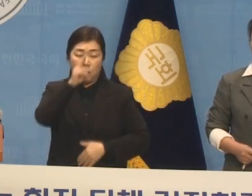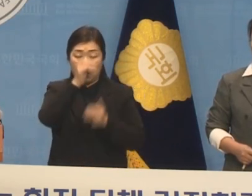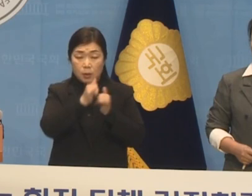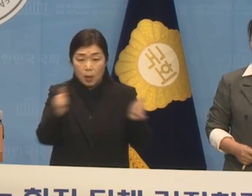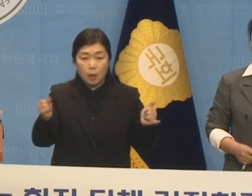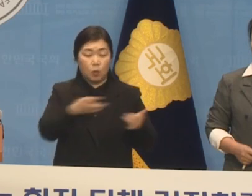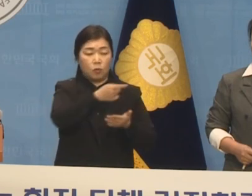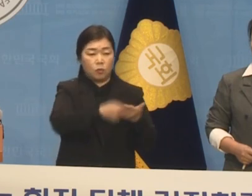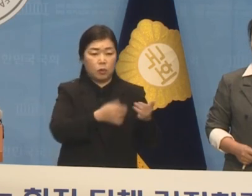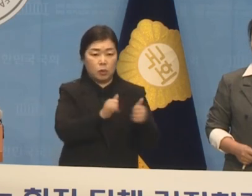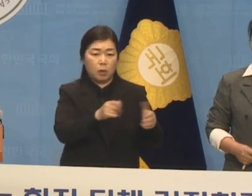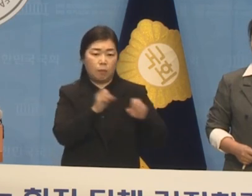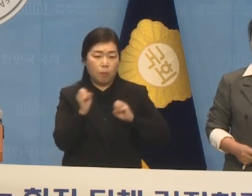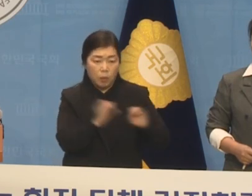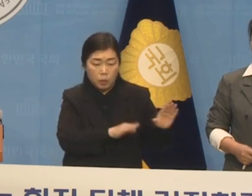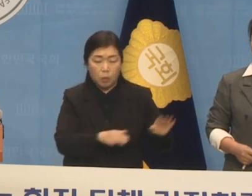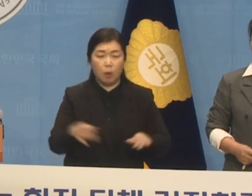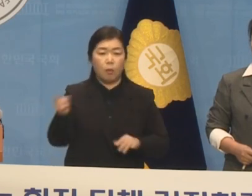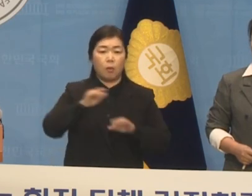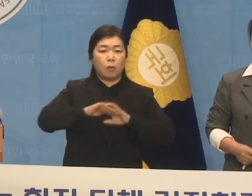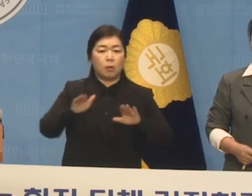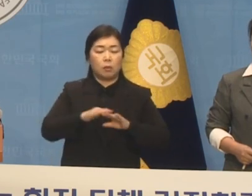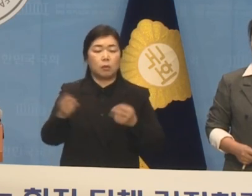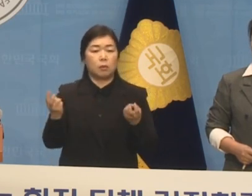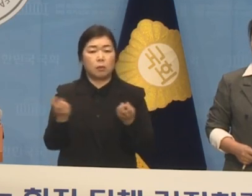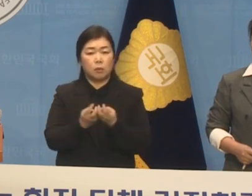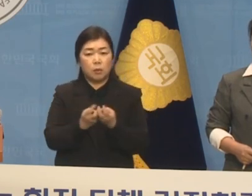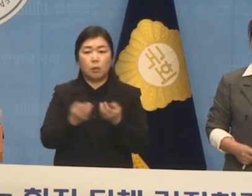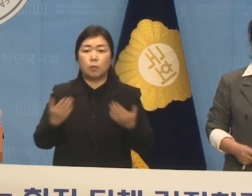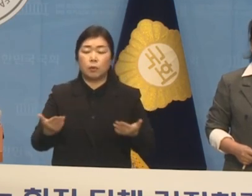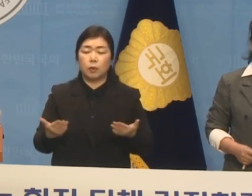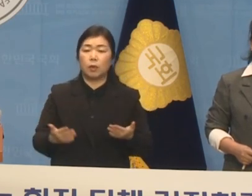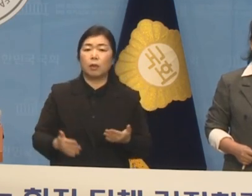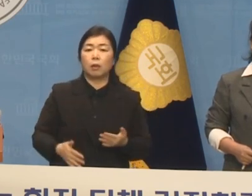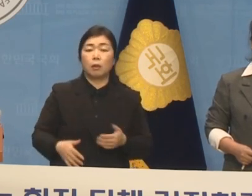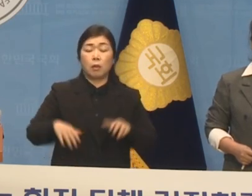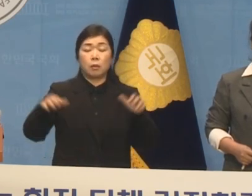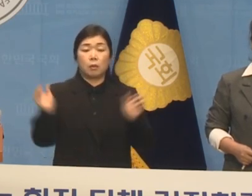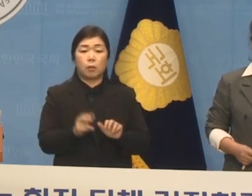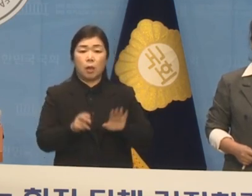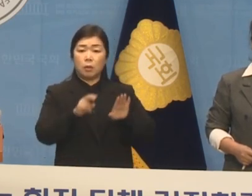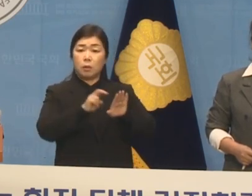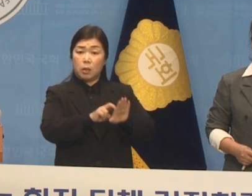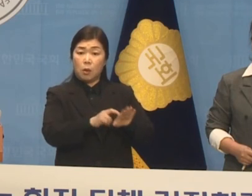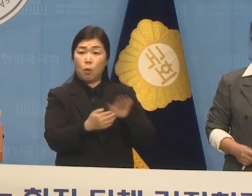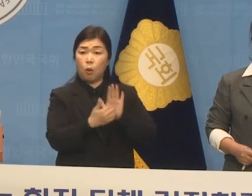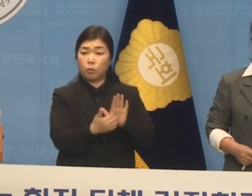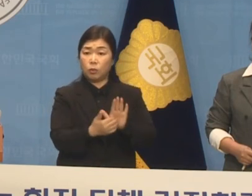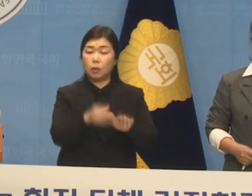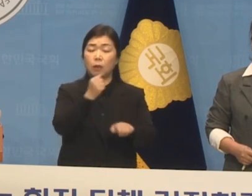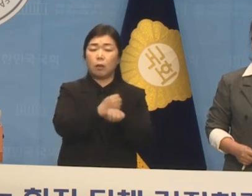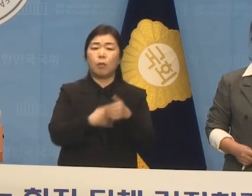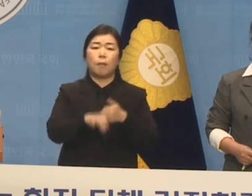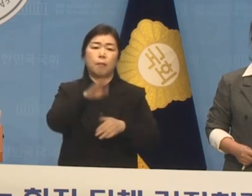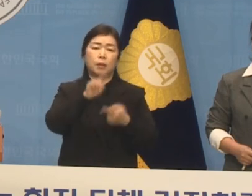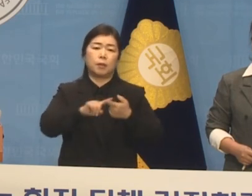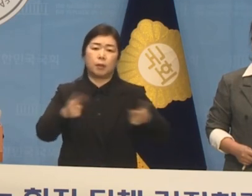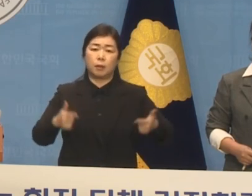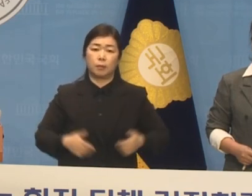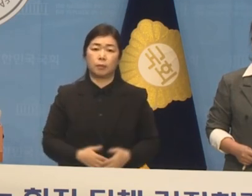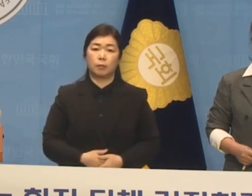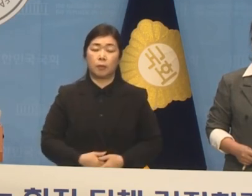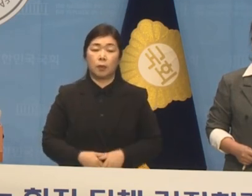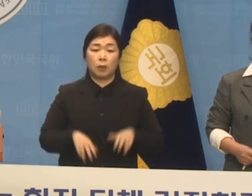외면하고 아무런 대책 없이 집단 진료 거부 행동에 나서는 것은 옳지 않습니다.